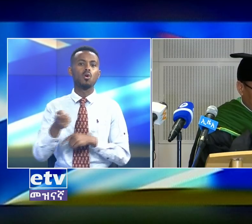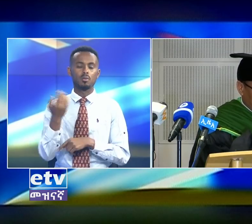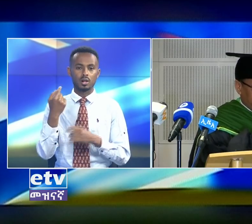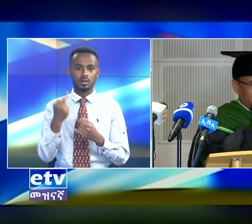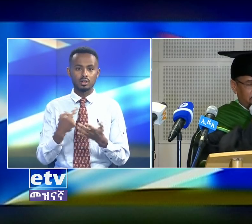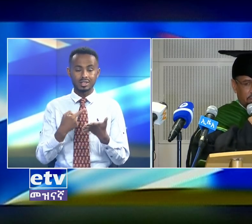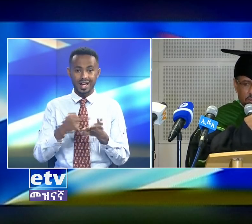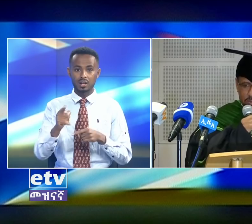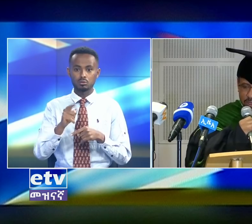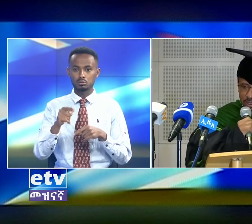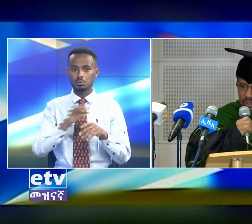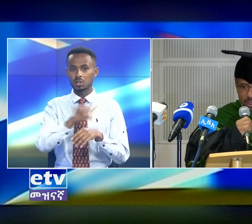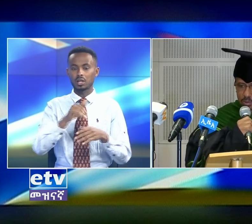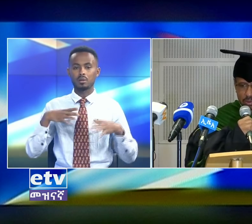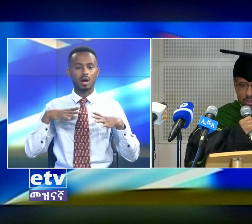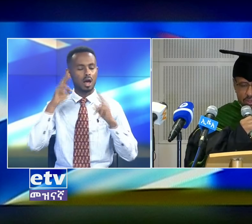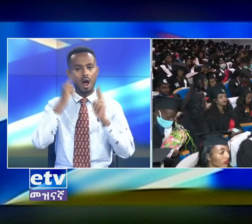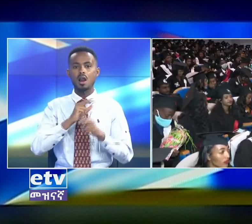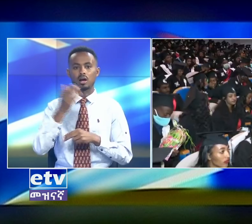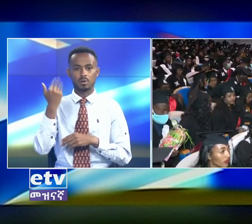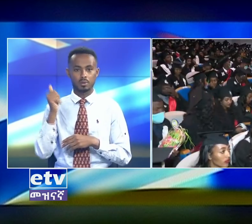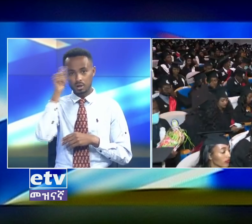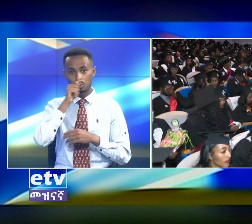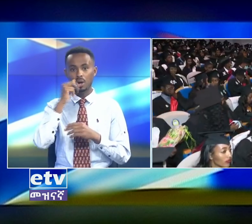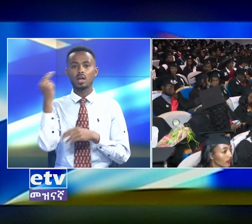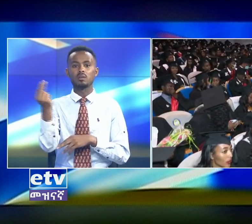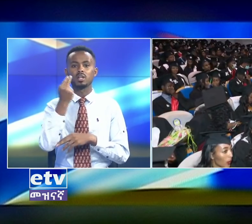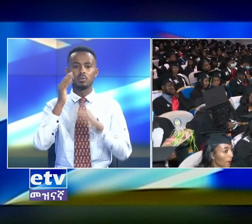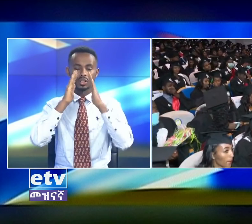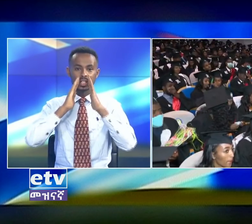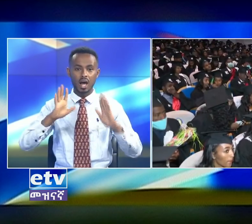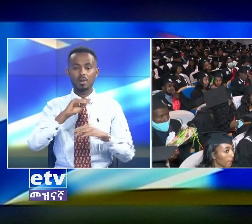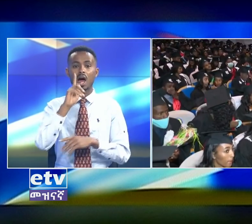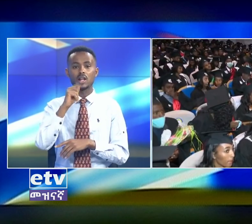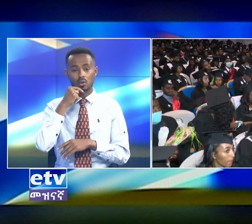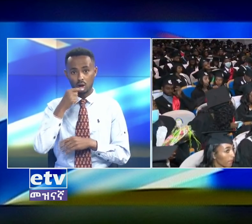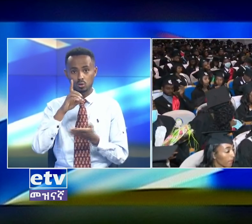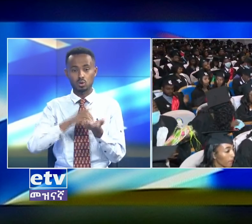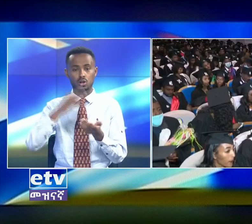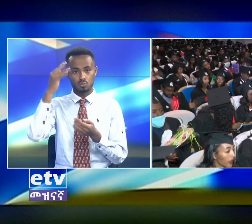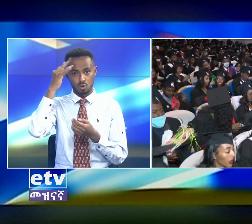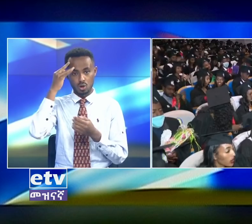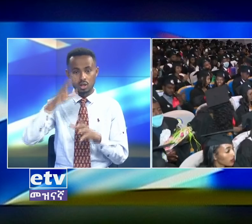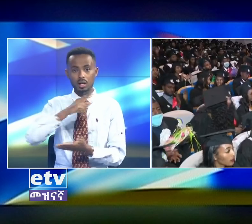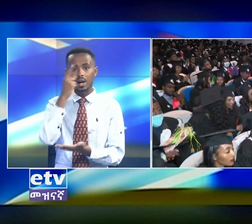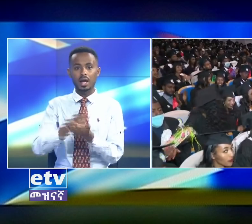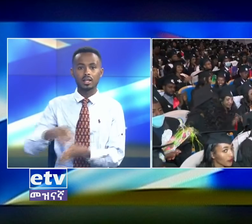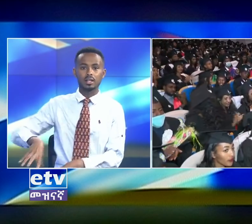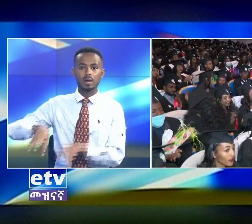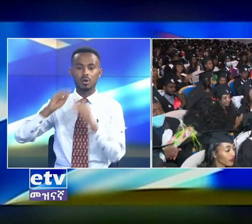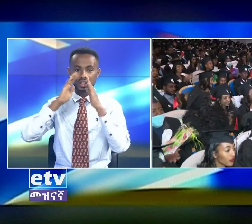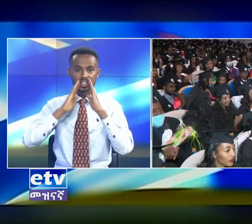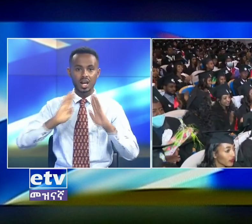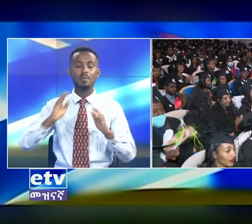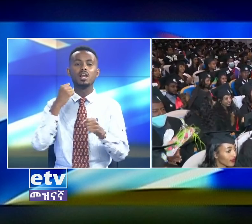ለዛሬው እንዲህ ብለን ይህን በዓል አናከብሩ ነበር። ለኢትዮጵያ የሚጠቅመው ሰላምና አንድነት ነው ያሉት ዶክተር ሙሉ ተመራቂ ተማሪዎች